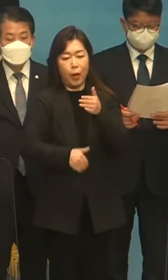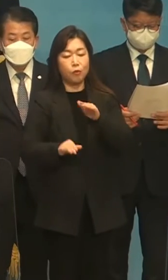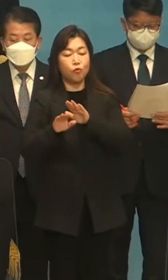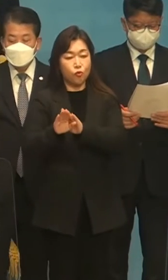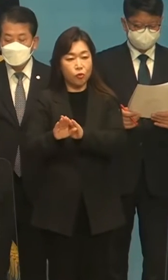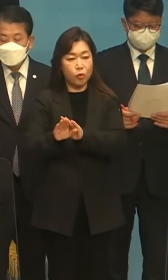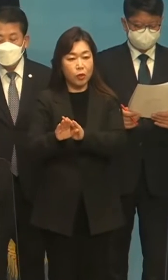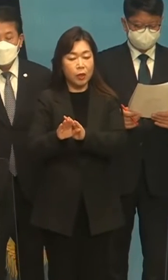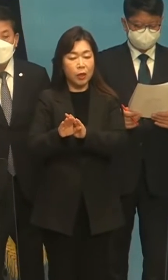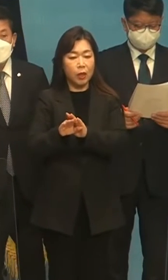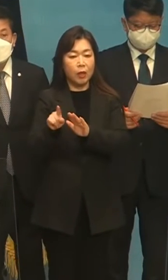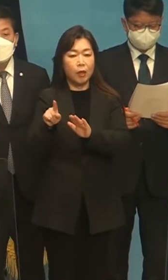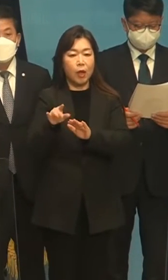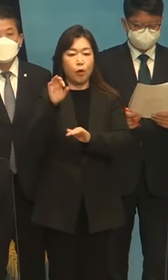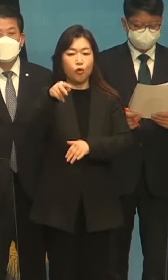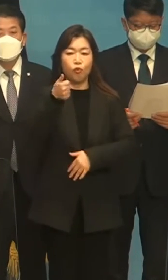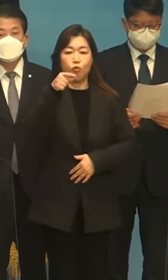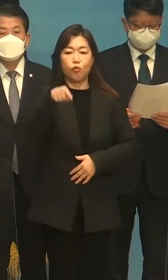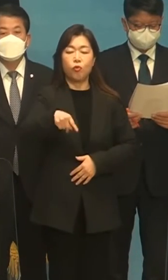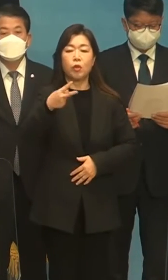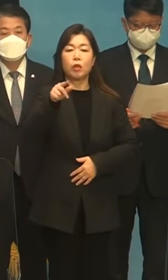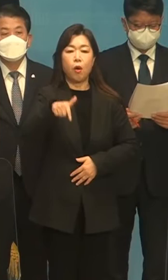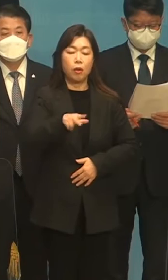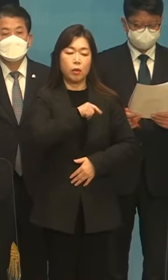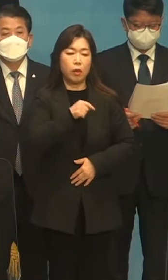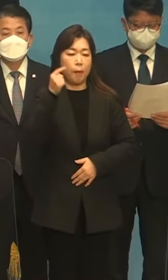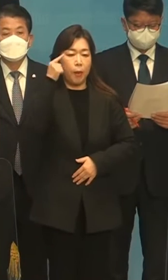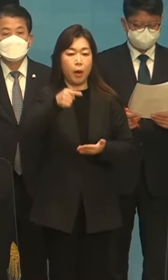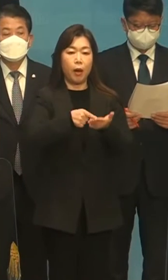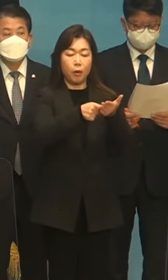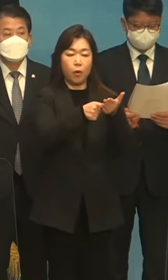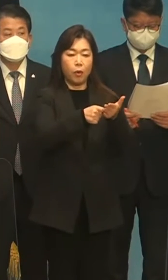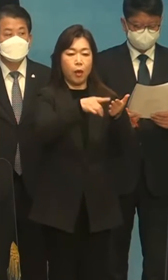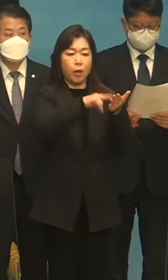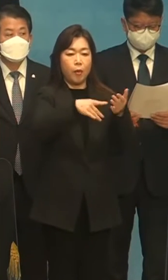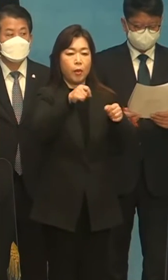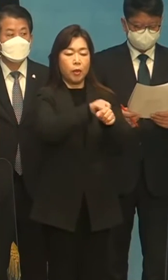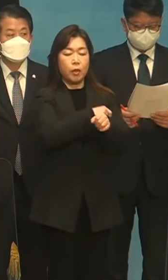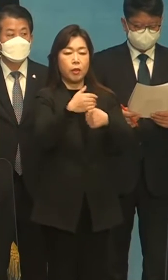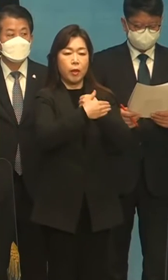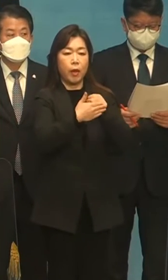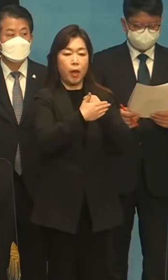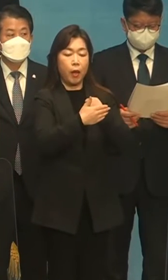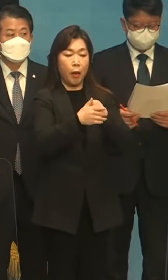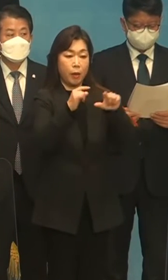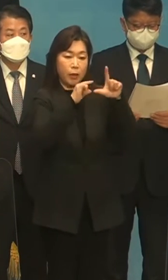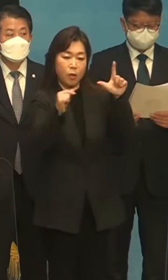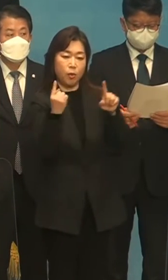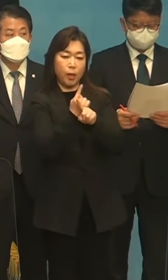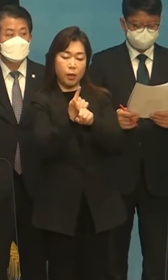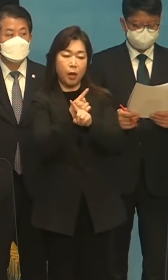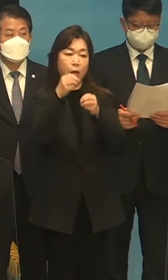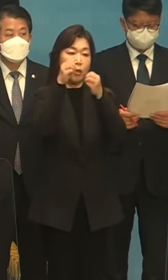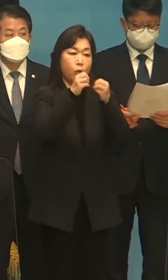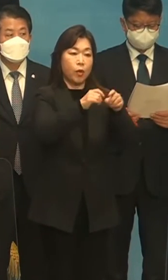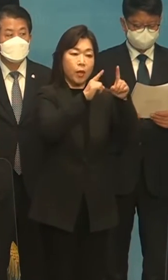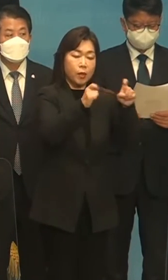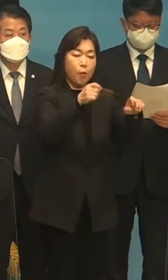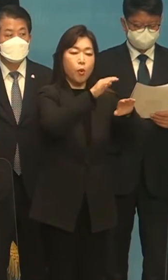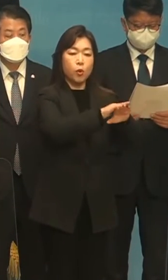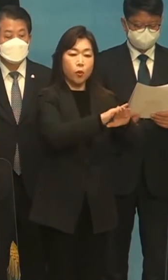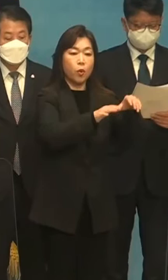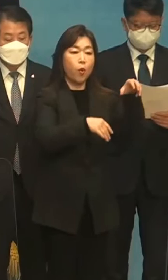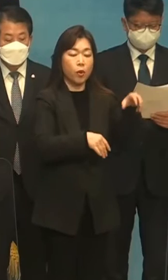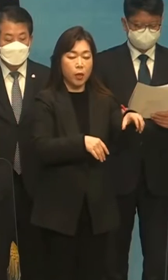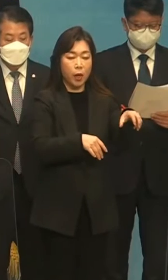하는 윤우덕 의원 대표 발의 조세특례 제한법 일부 개정안과 전통사찰